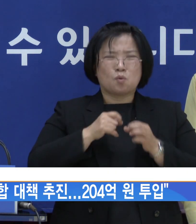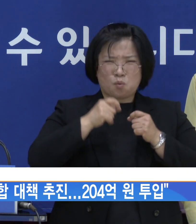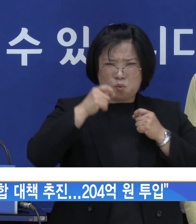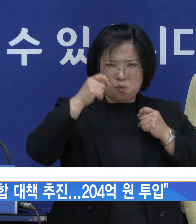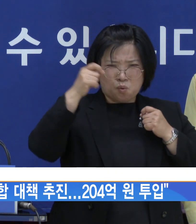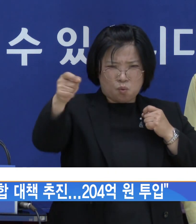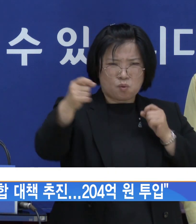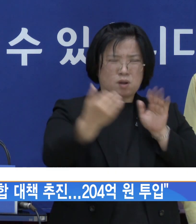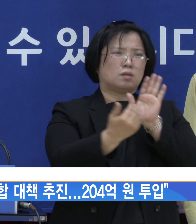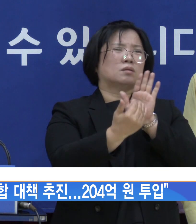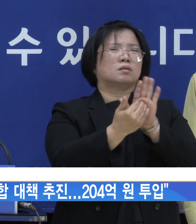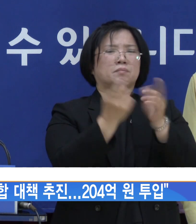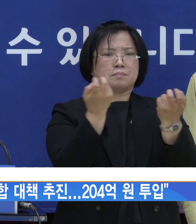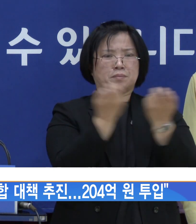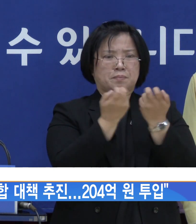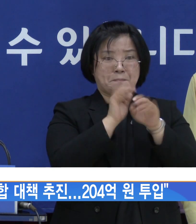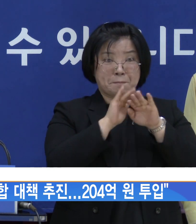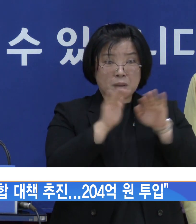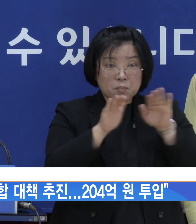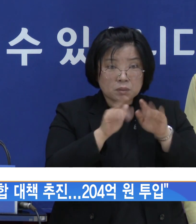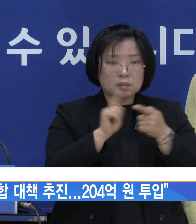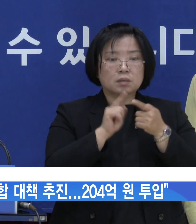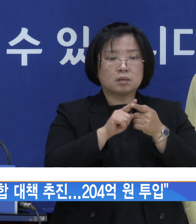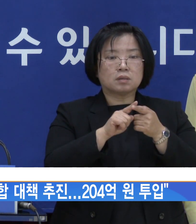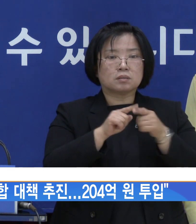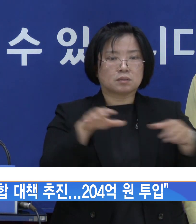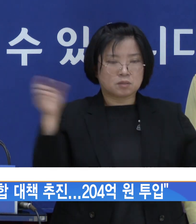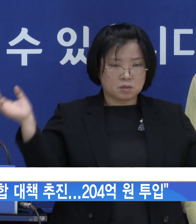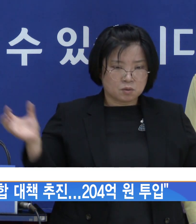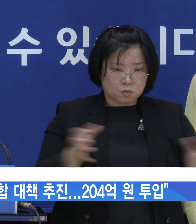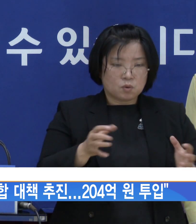경제 살리기 종합대책을 추진하겠습니다.